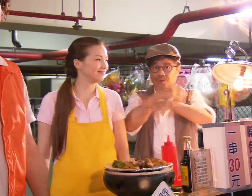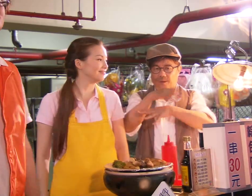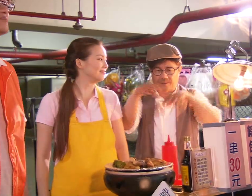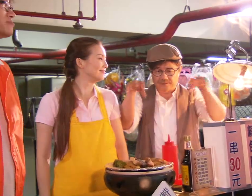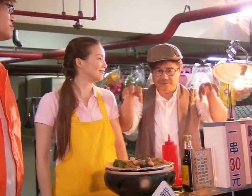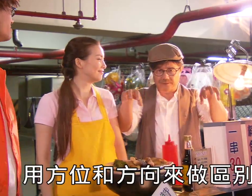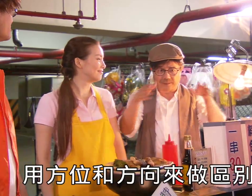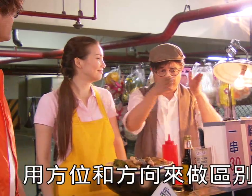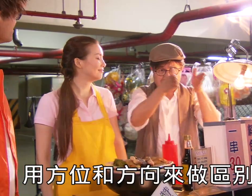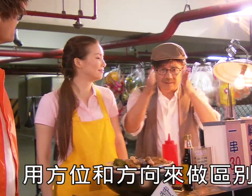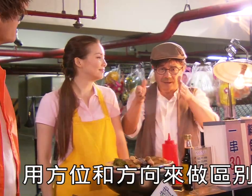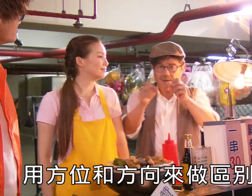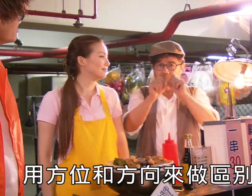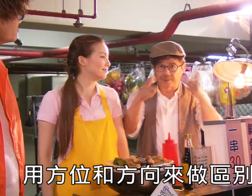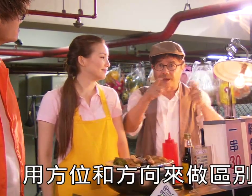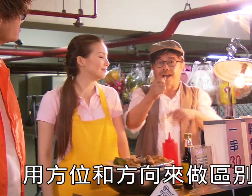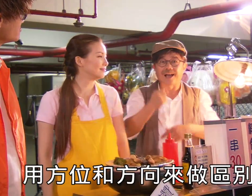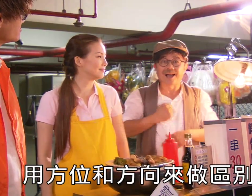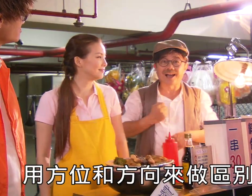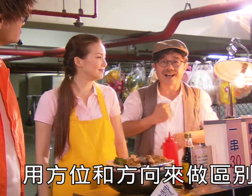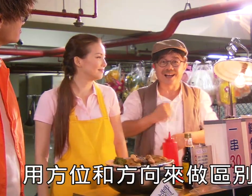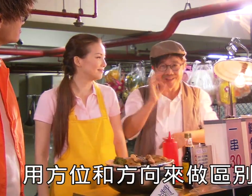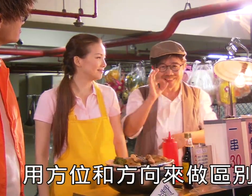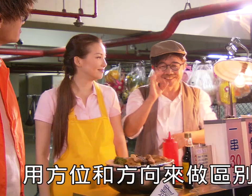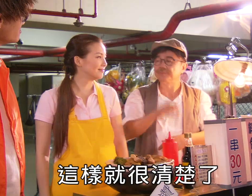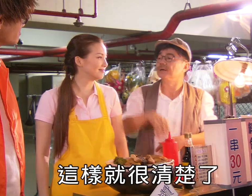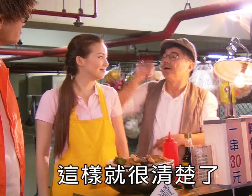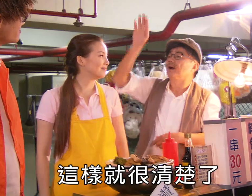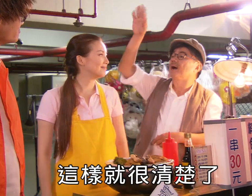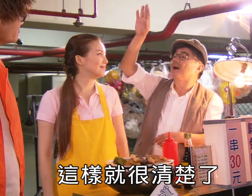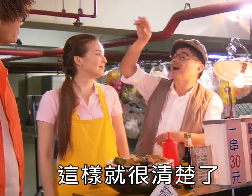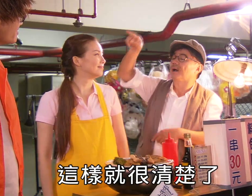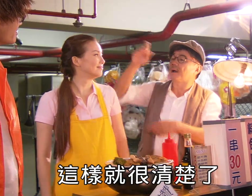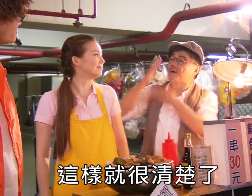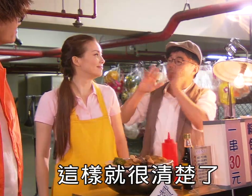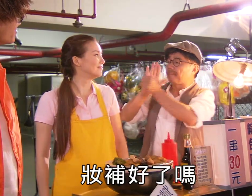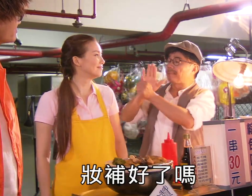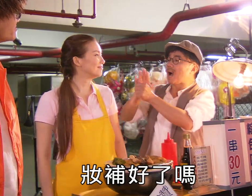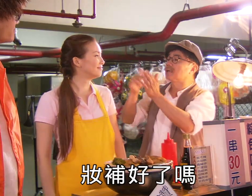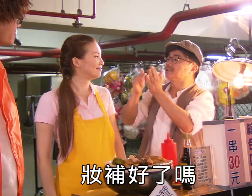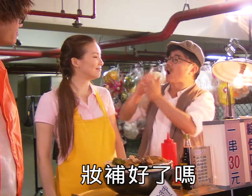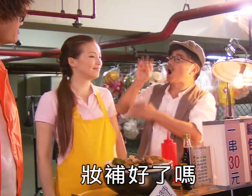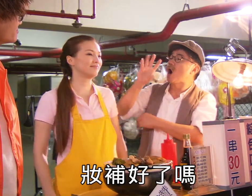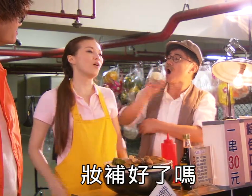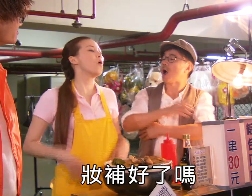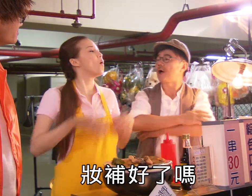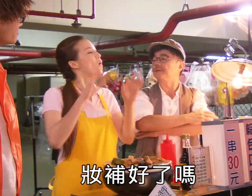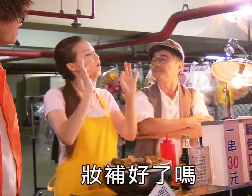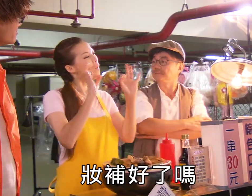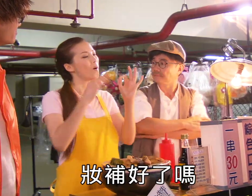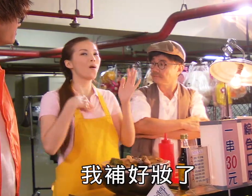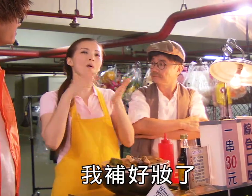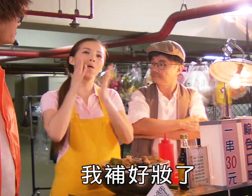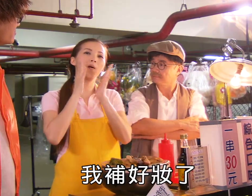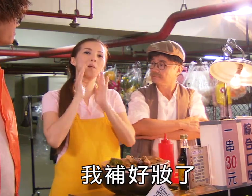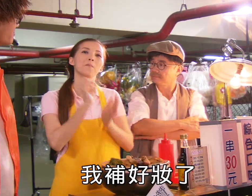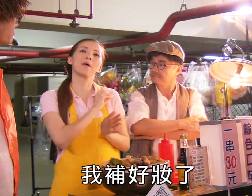哎，用方位和方向来做区别，这样就很清楚了。哎，妆补好了吗？啊， 我补好妆